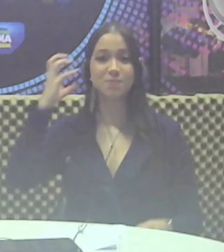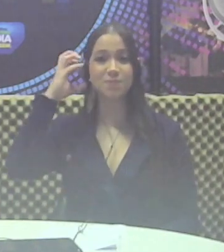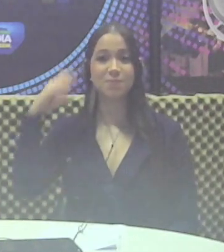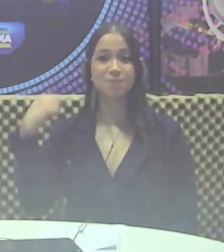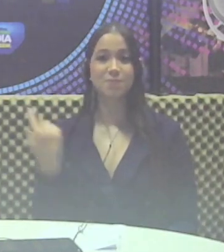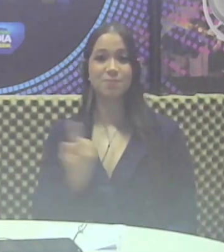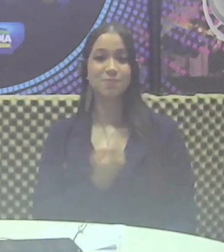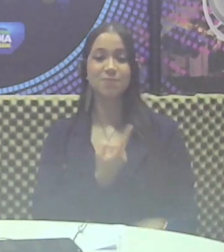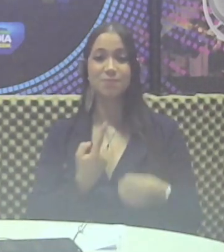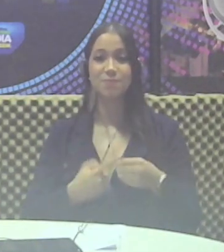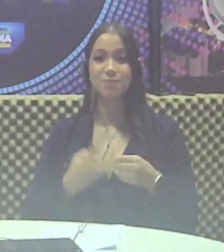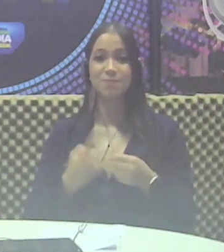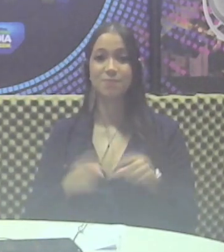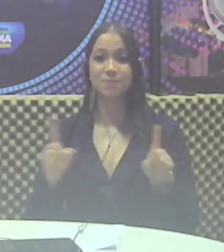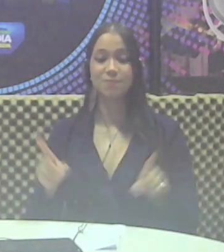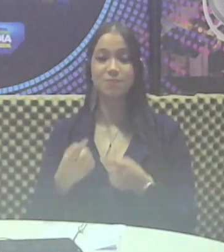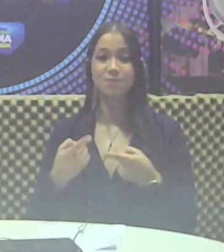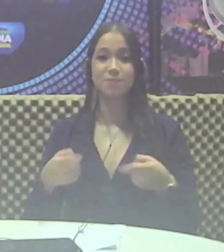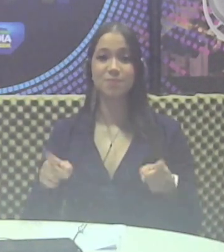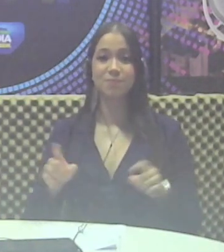Rádio Nossa Cidade.